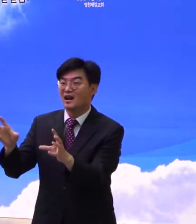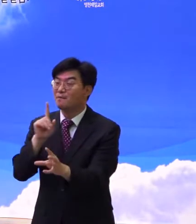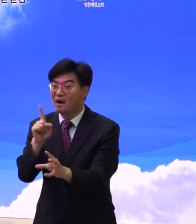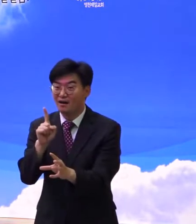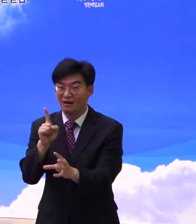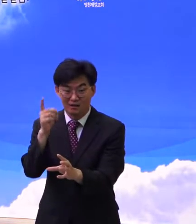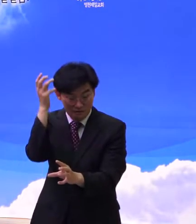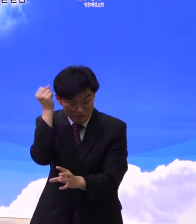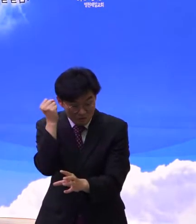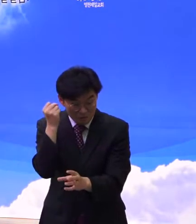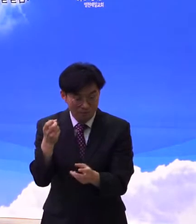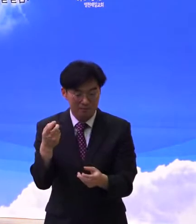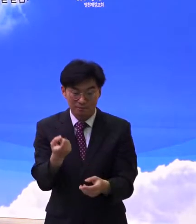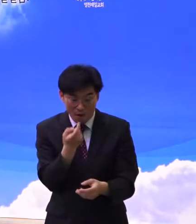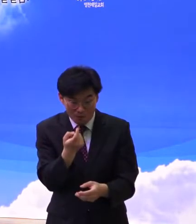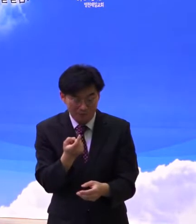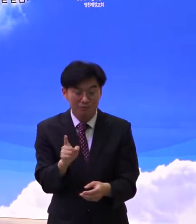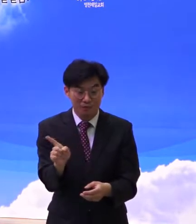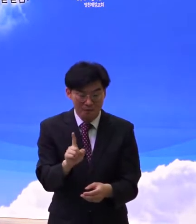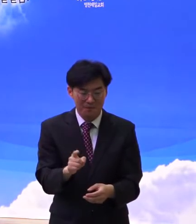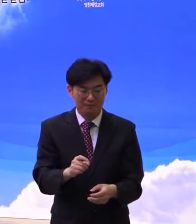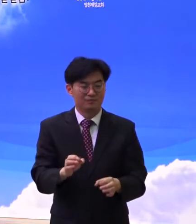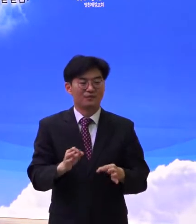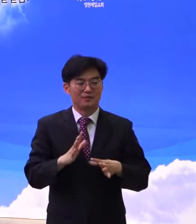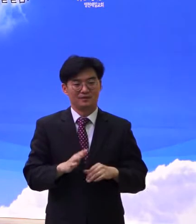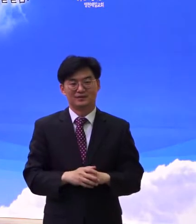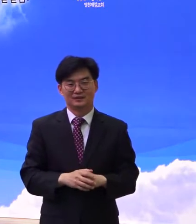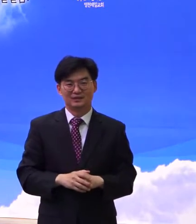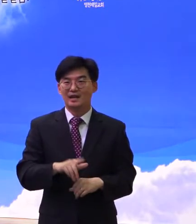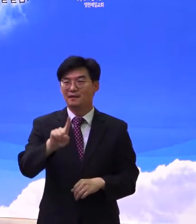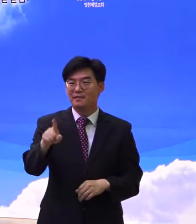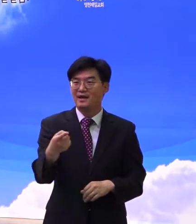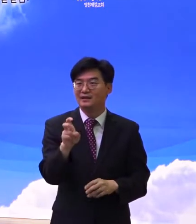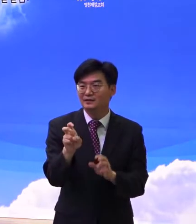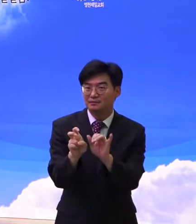말을 하느냐 하면서 놀랐습니다.